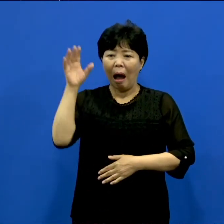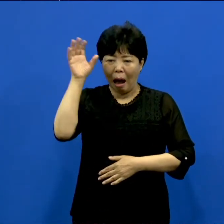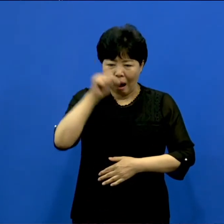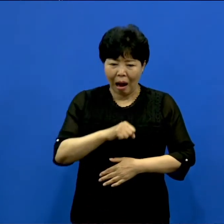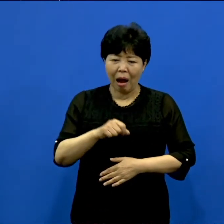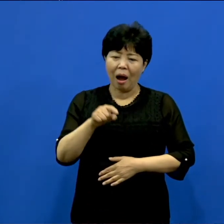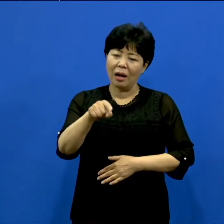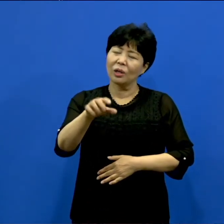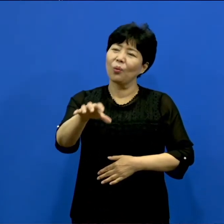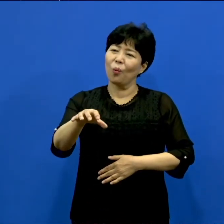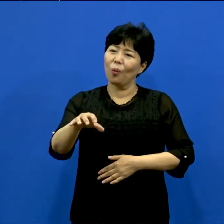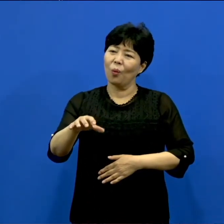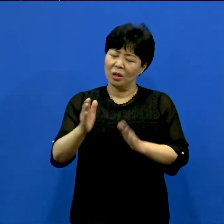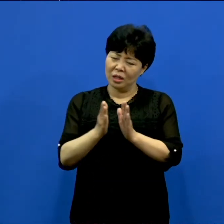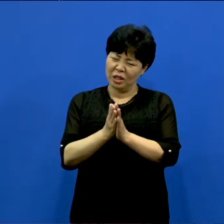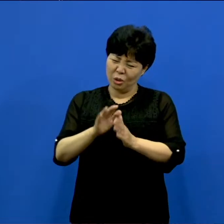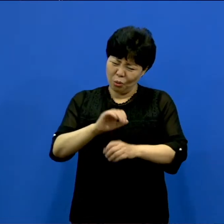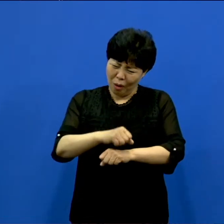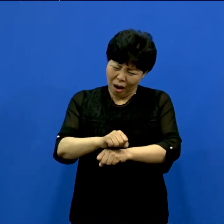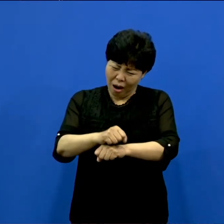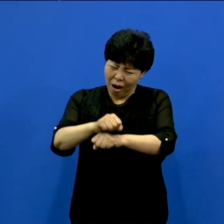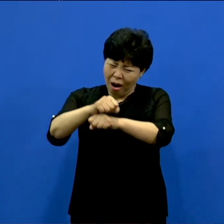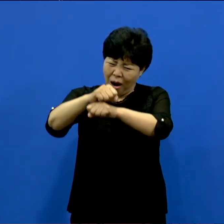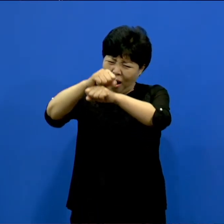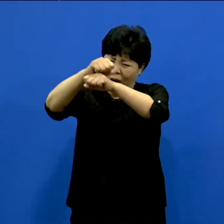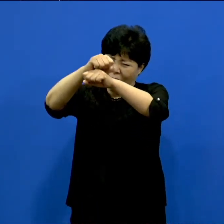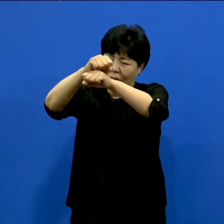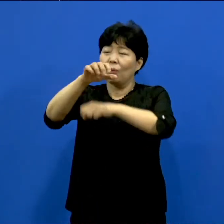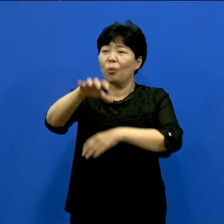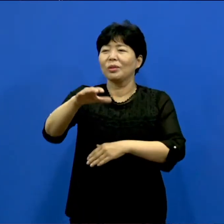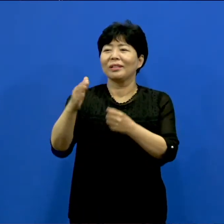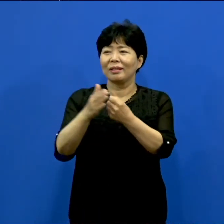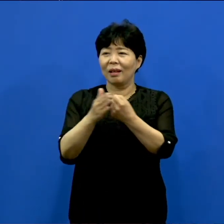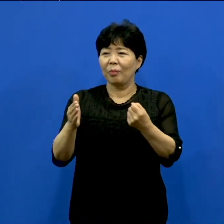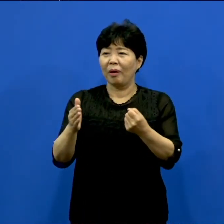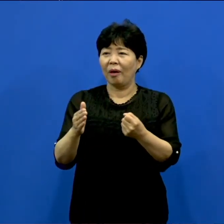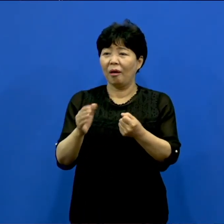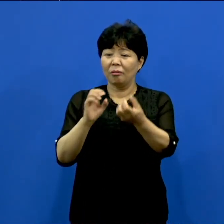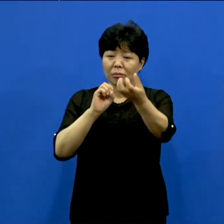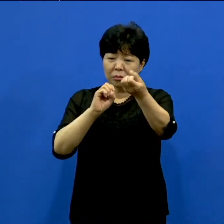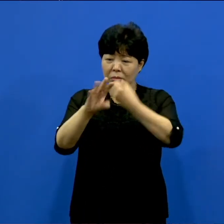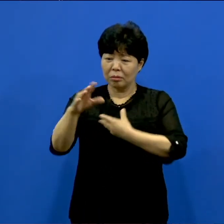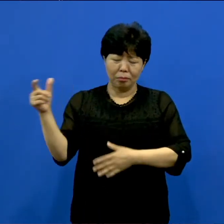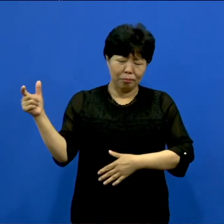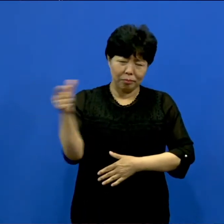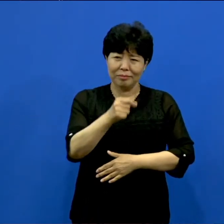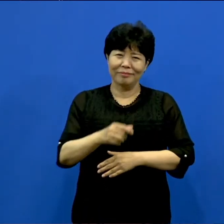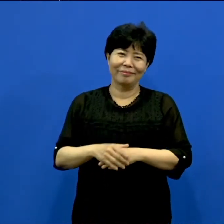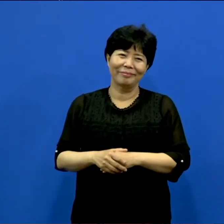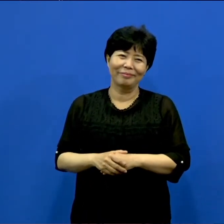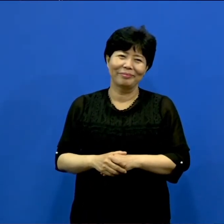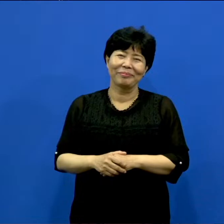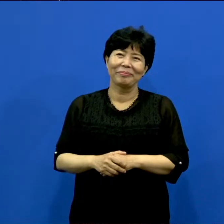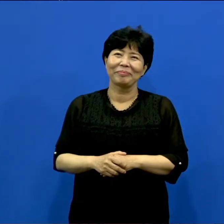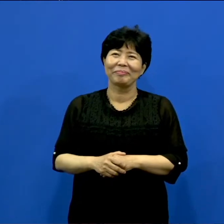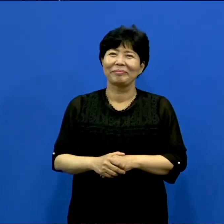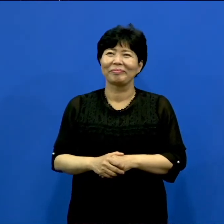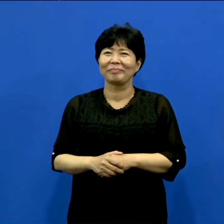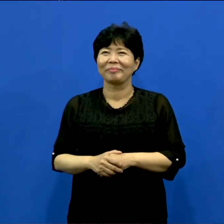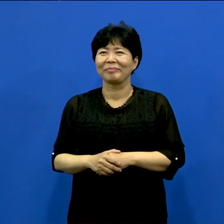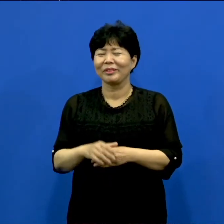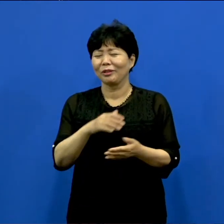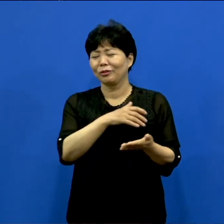여러분. 집에서 기도해도 되는데 교회 와서 기도해야 돼. 왜? 여기 기도의 집이니까. 그리고 여기에